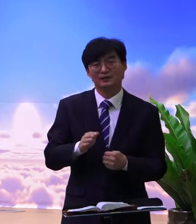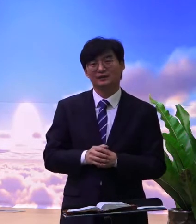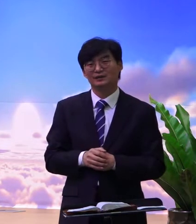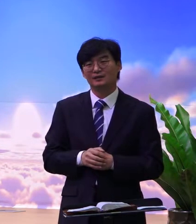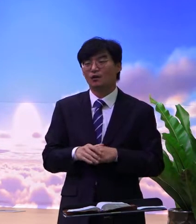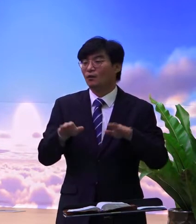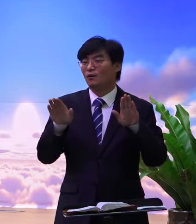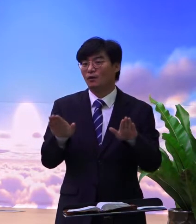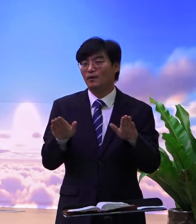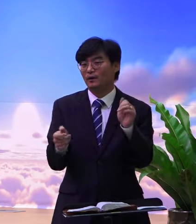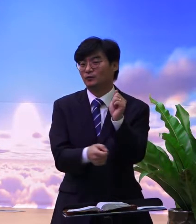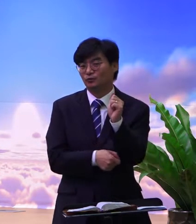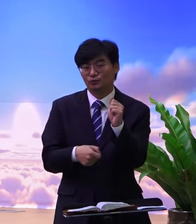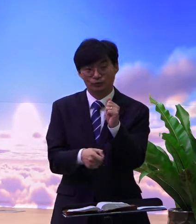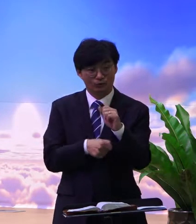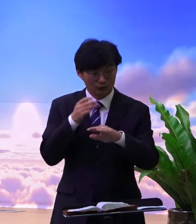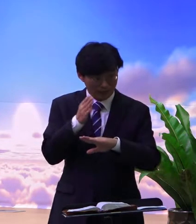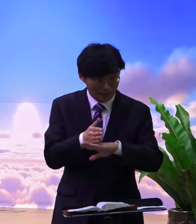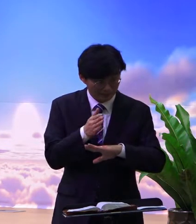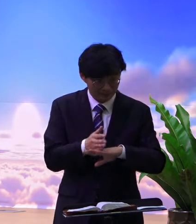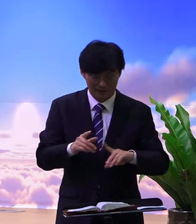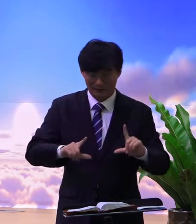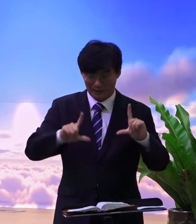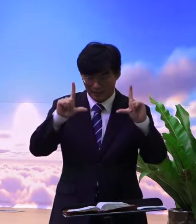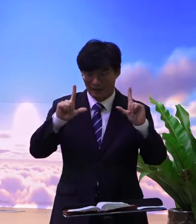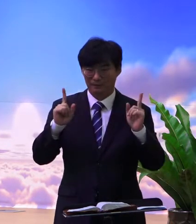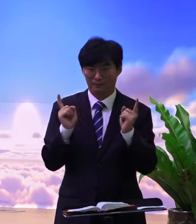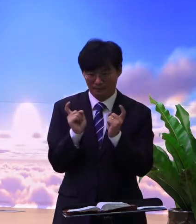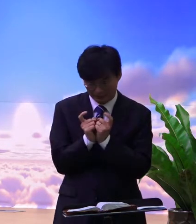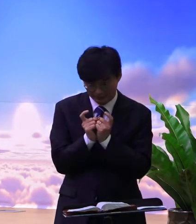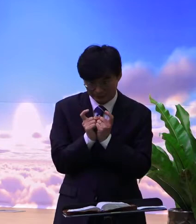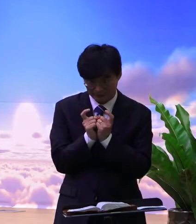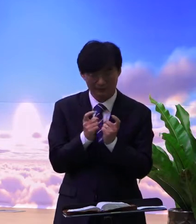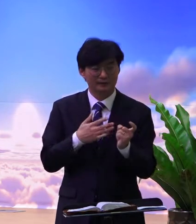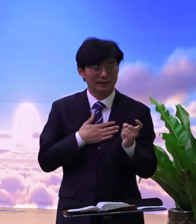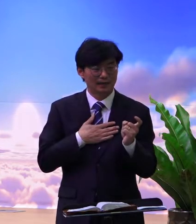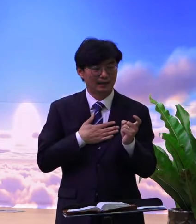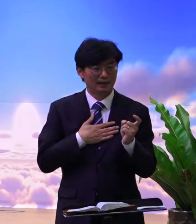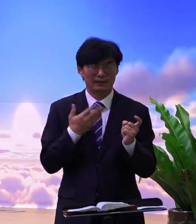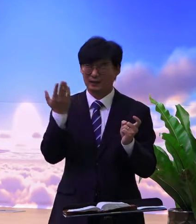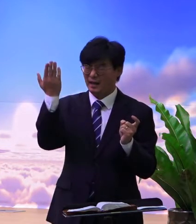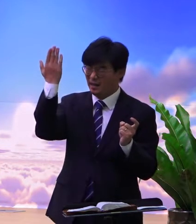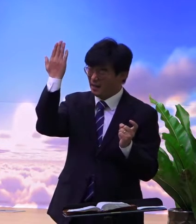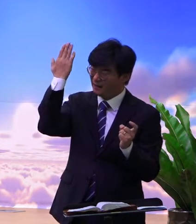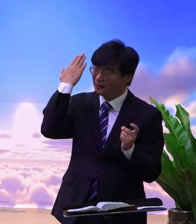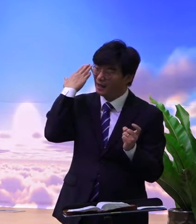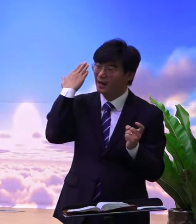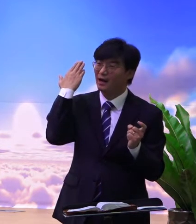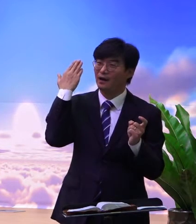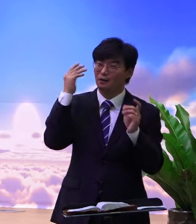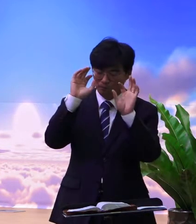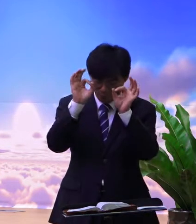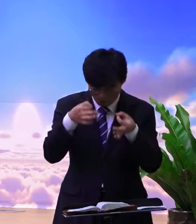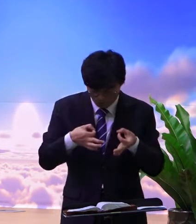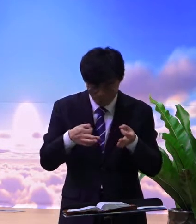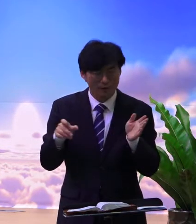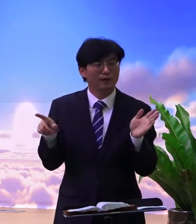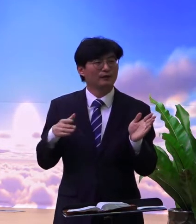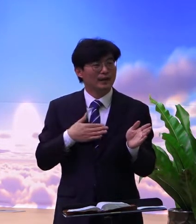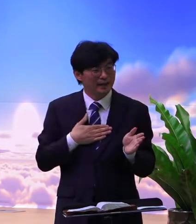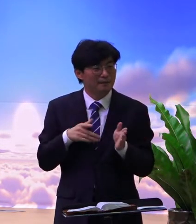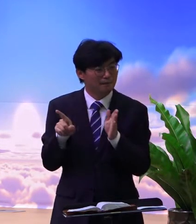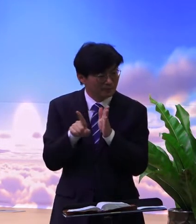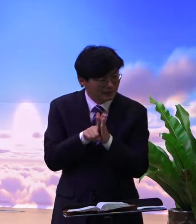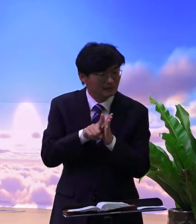이번 추수감사주일을 맞이하면서 저 자신의 지나온 시간 또 신앙도 한번 점검해